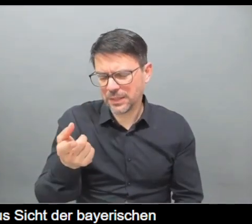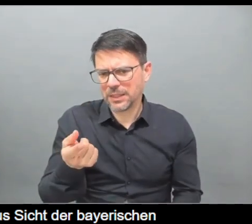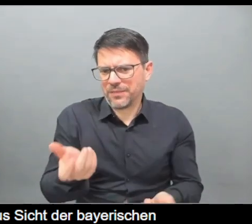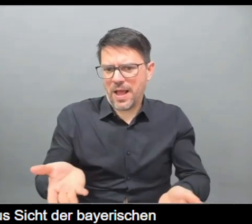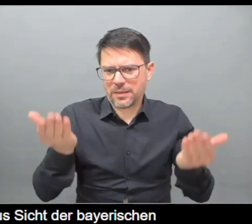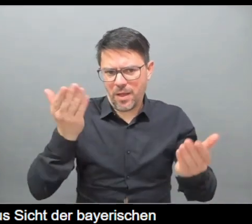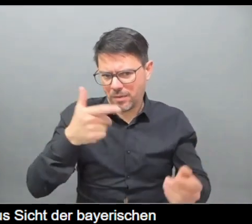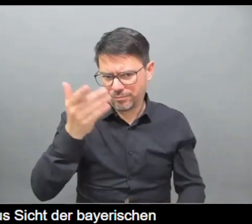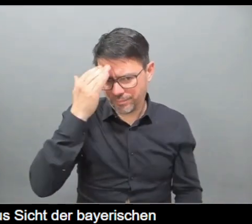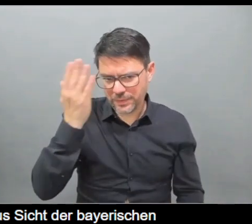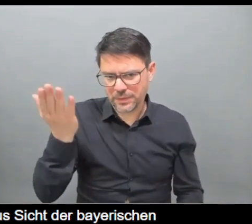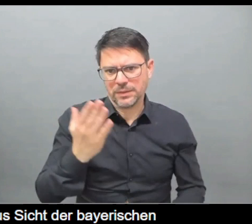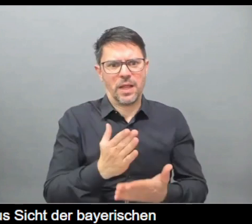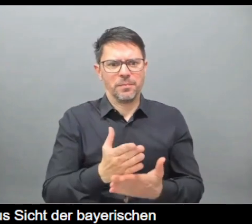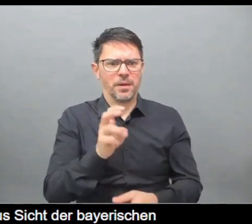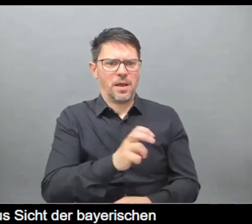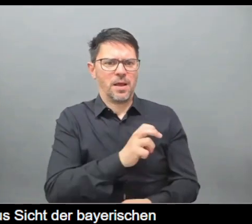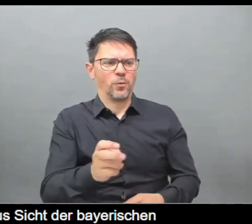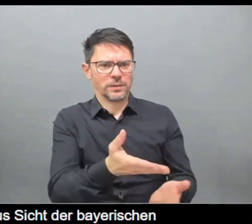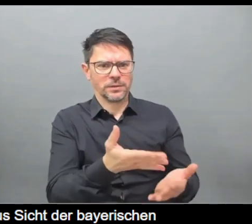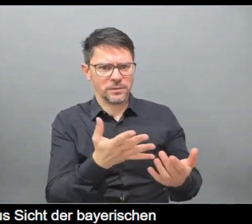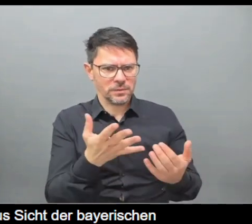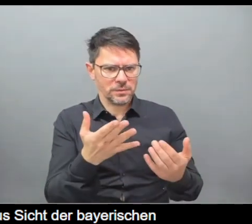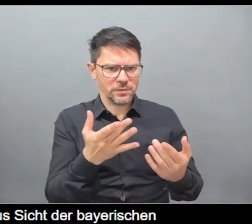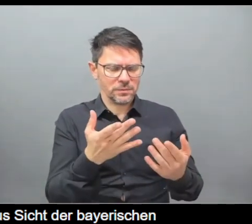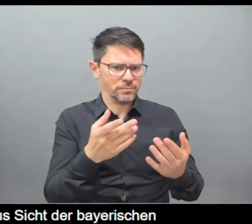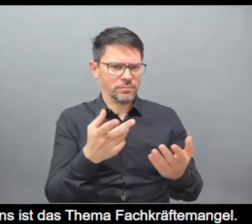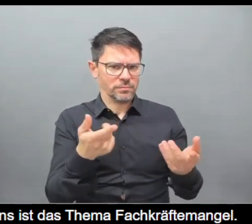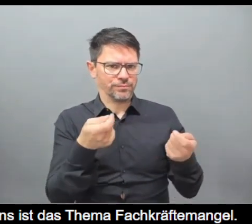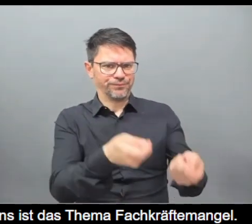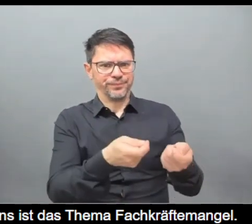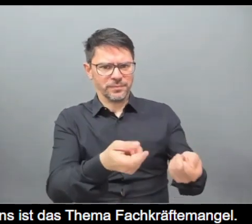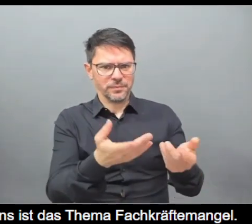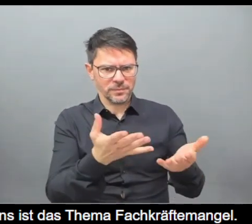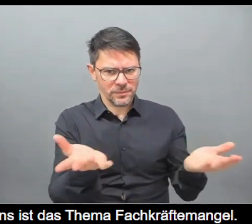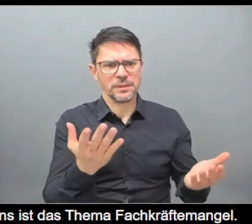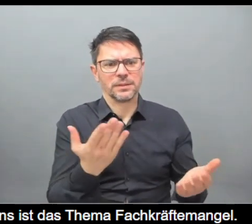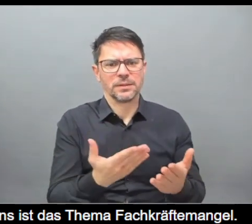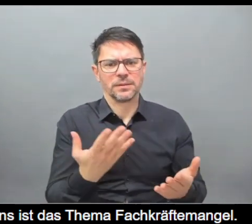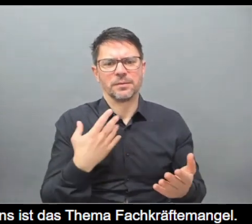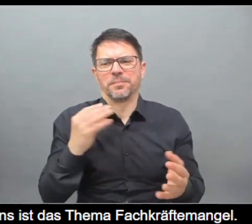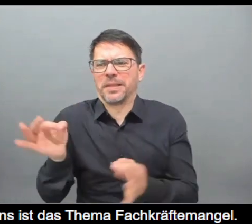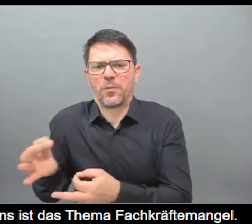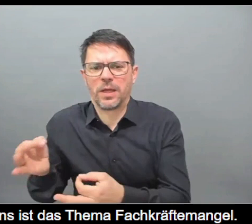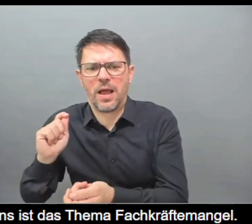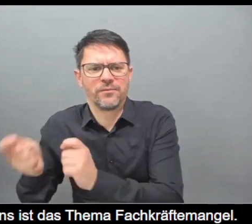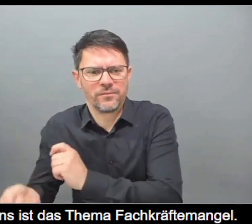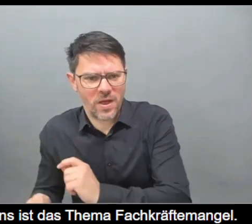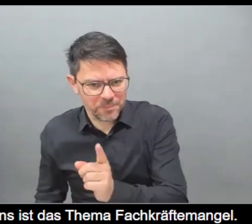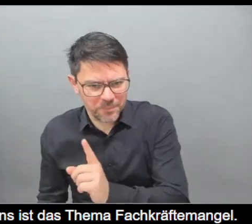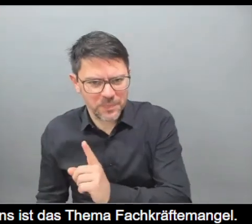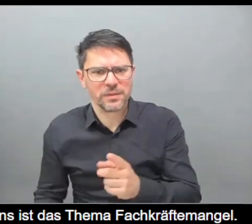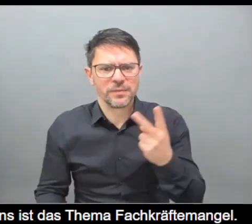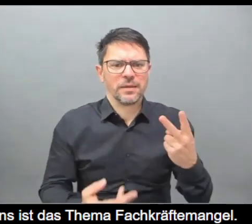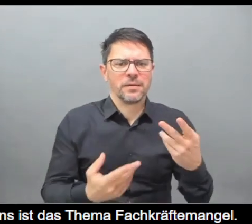attraktive Arbeitsplätze für die Beschäftigten und die Ressourcenschonung. Und da gibt es Dinge, die sind schon angestoßen,